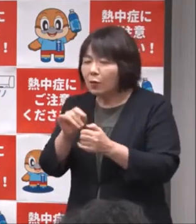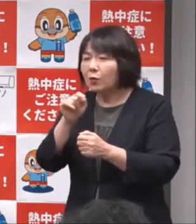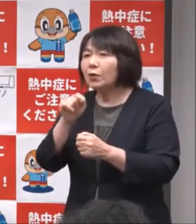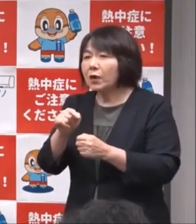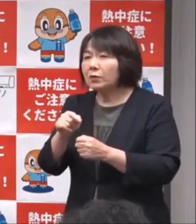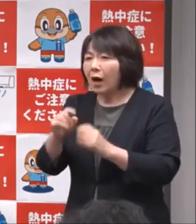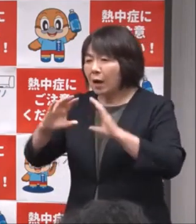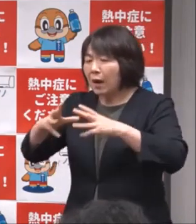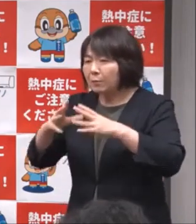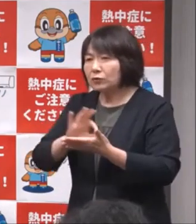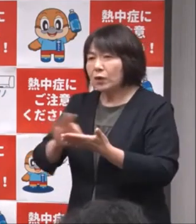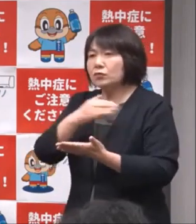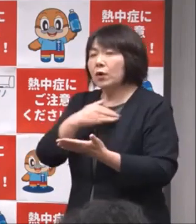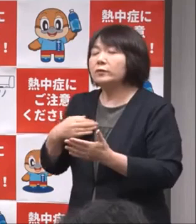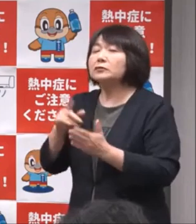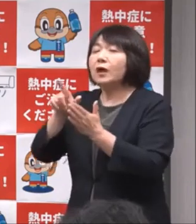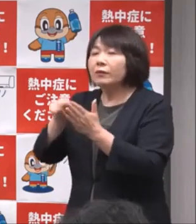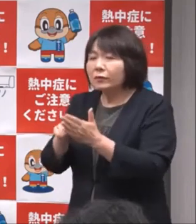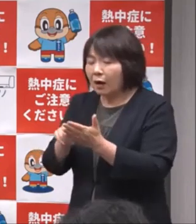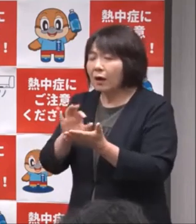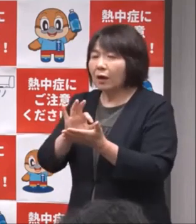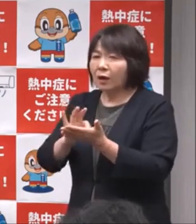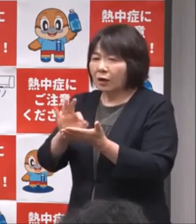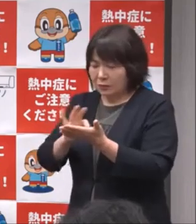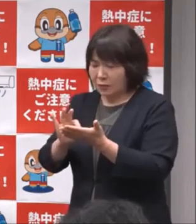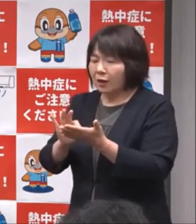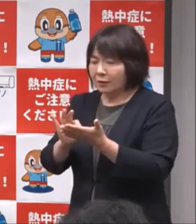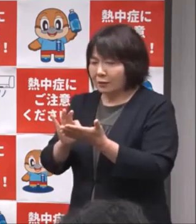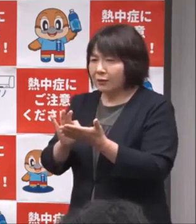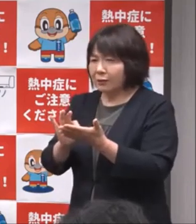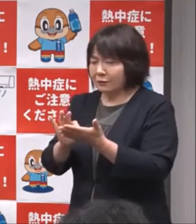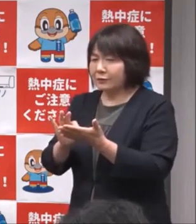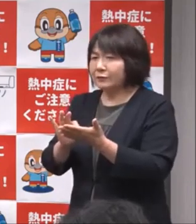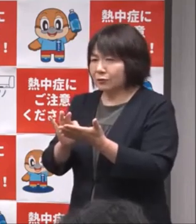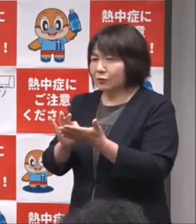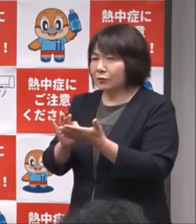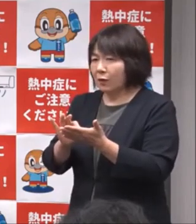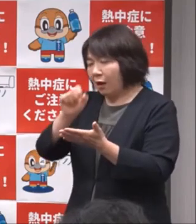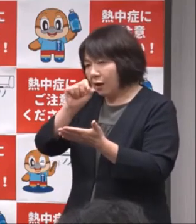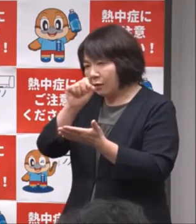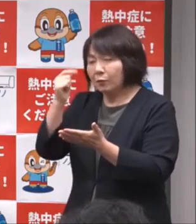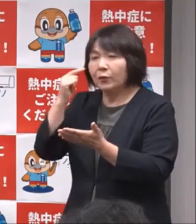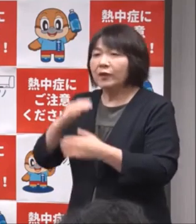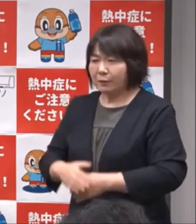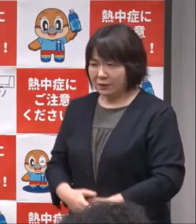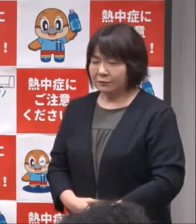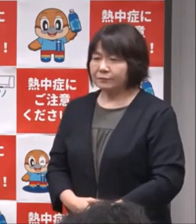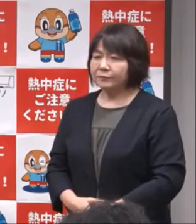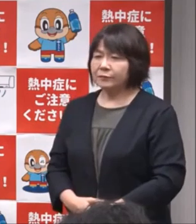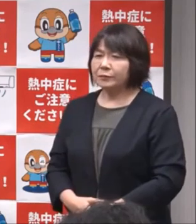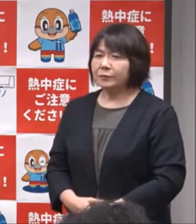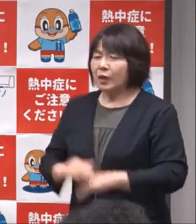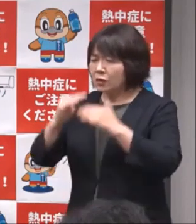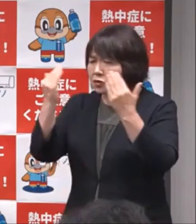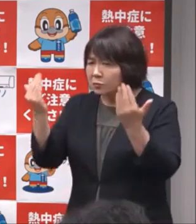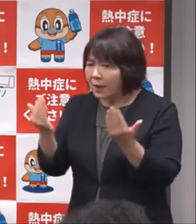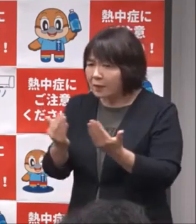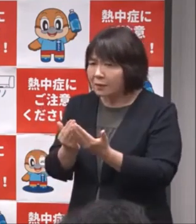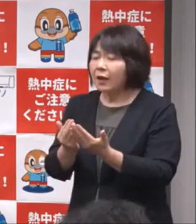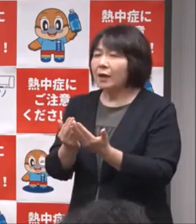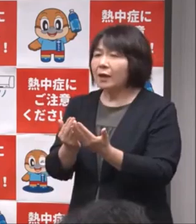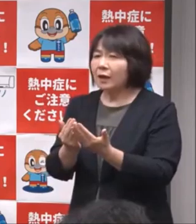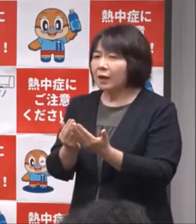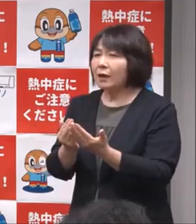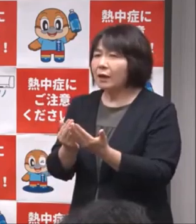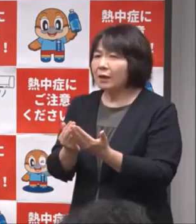あの万博で活用できるものであれば、本当に活用で熱中症対策で活用できるものであればどんどん活用していったらいいというふうに思います。あの全ての事実を